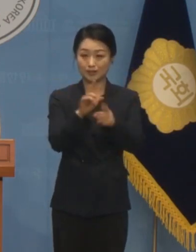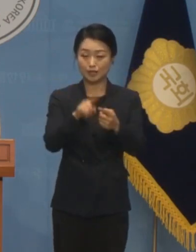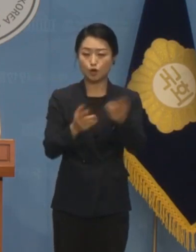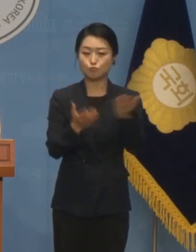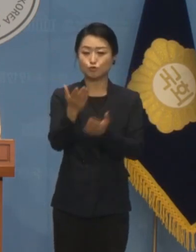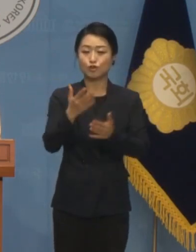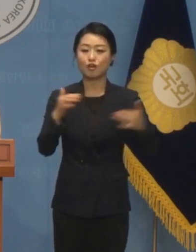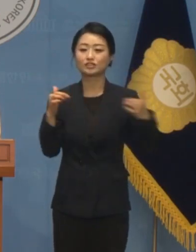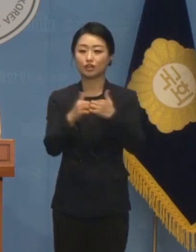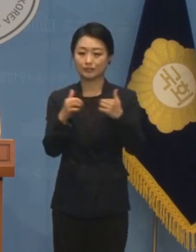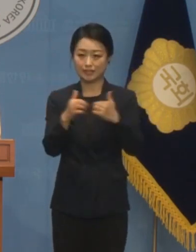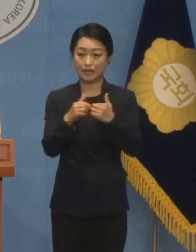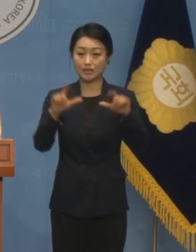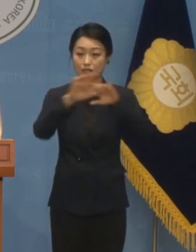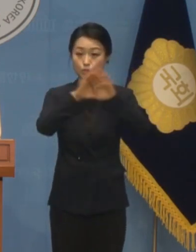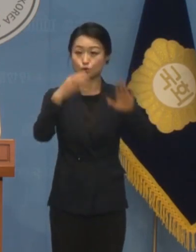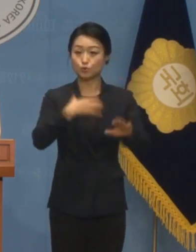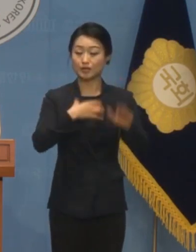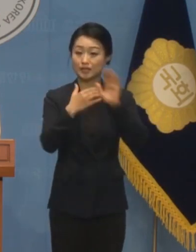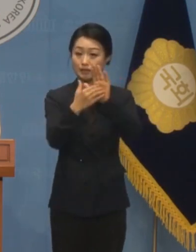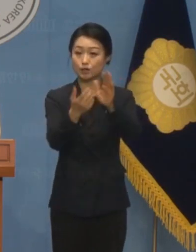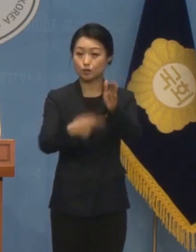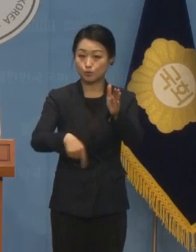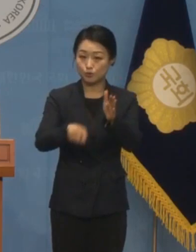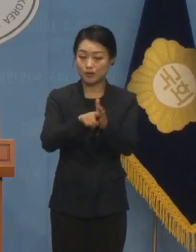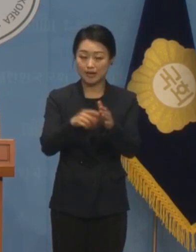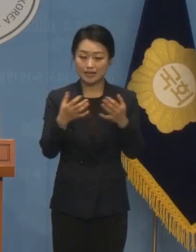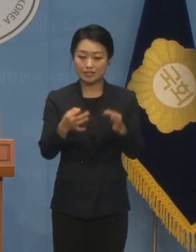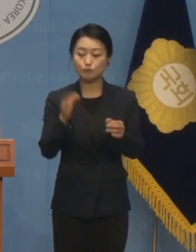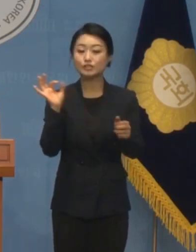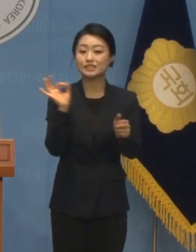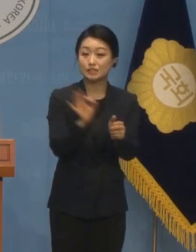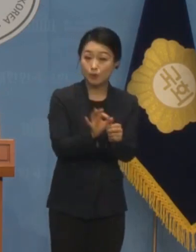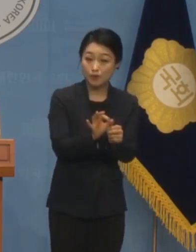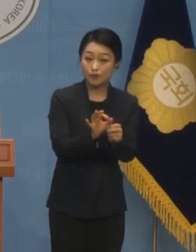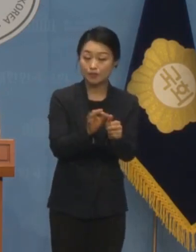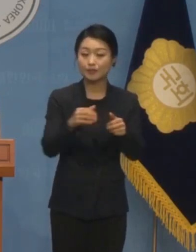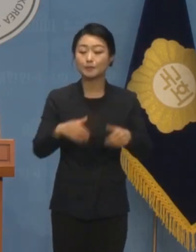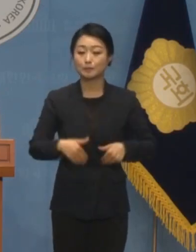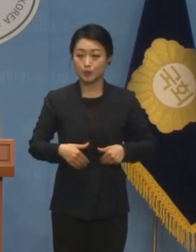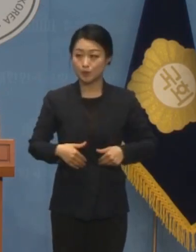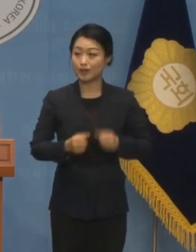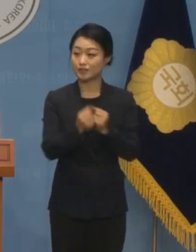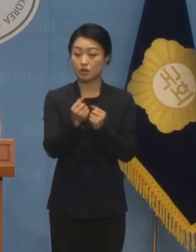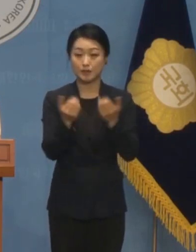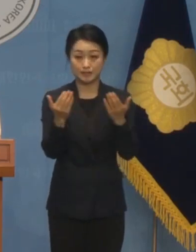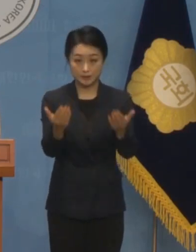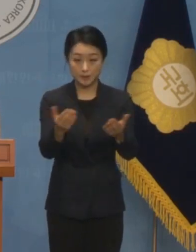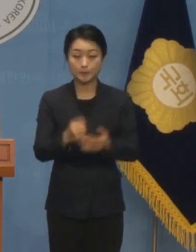상황에 기후위기 대응을 위한 금융 지원의 필요성에 대해 말씀드리고